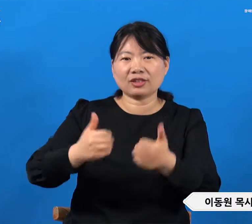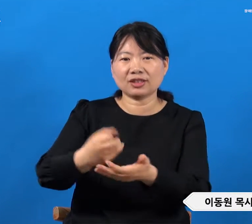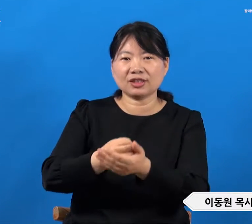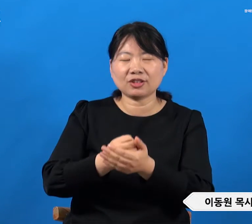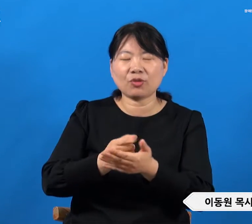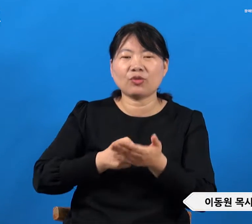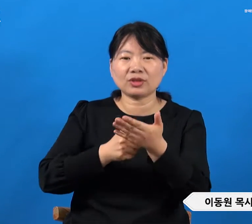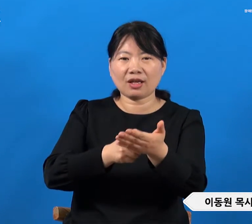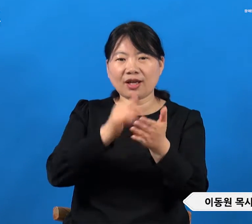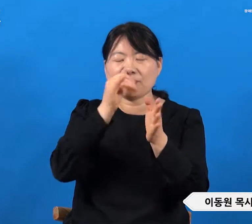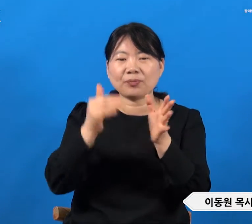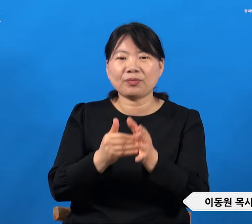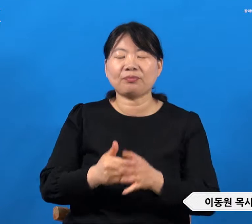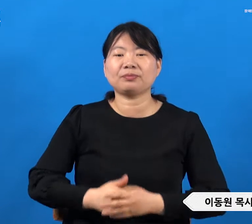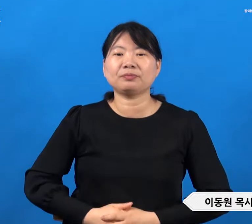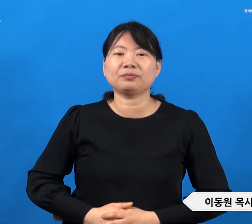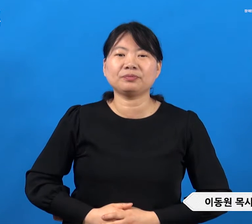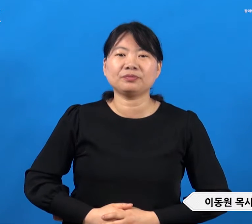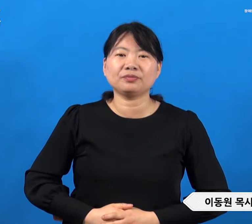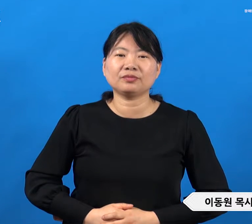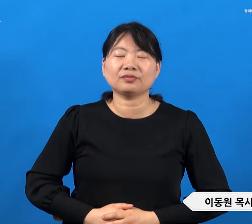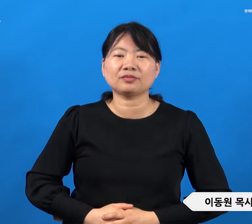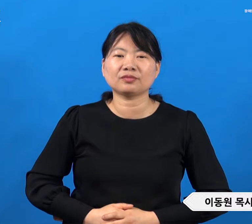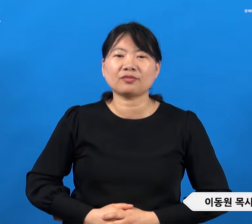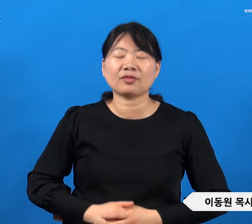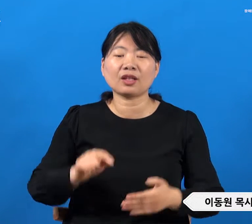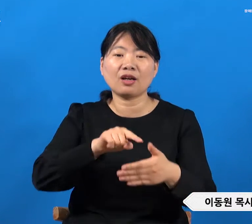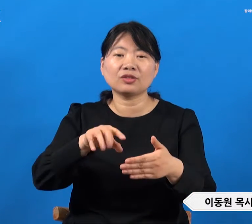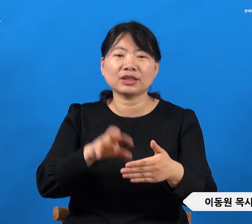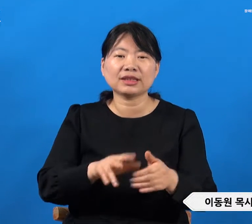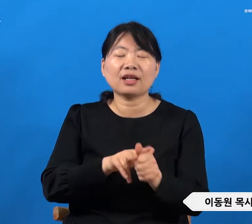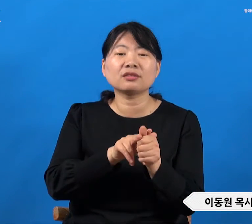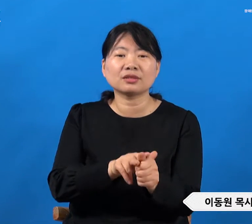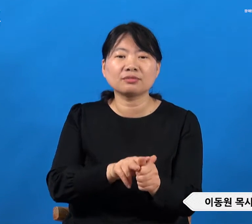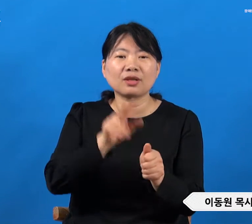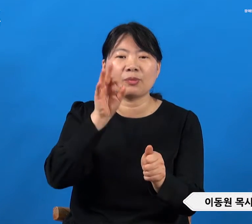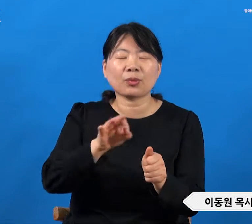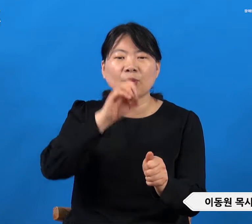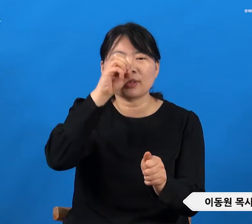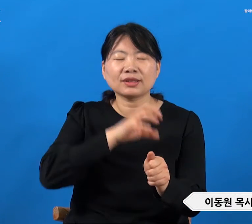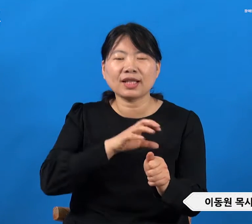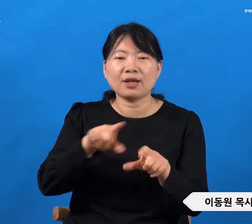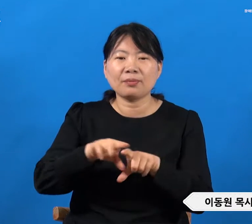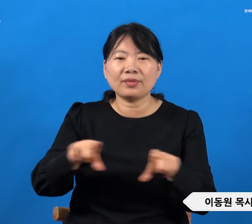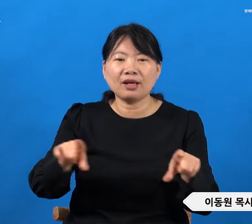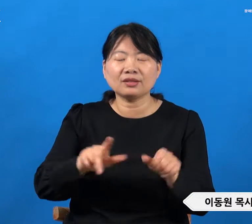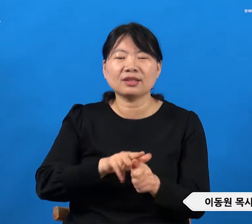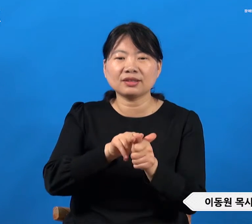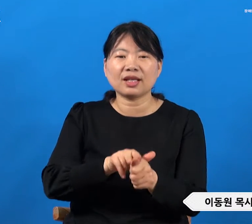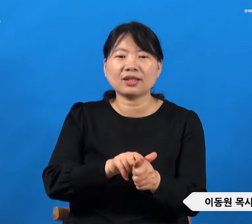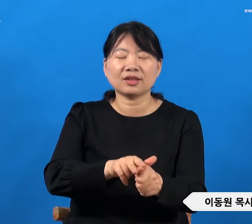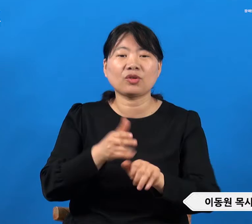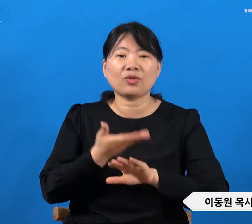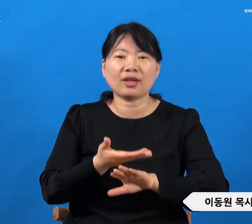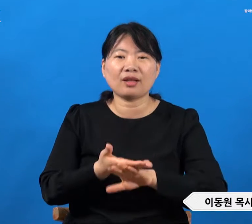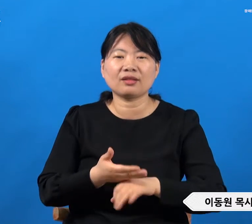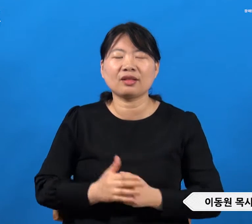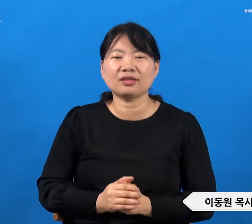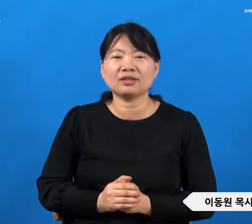경기로 제안한 것입니다. 그 중에 승마는 그냥 평지를 달리는 것이